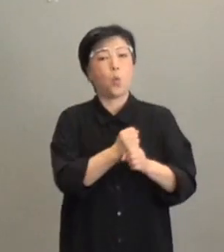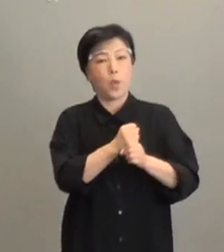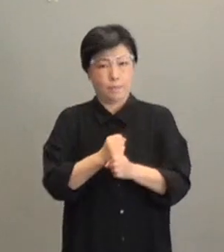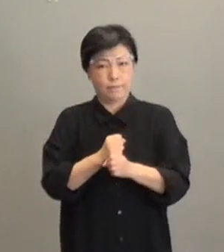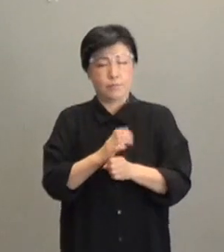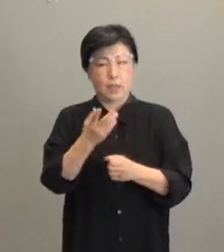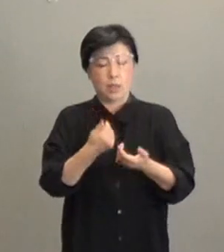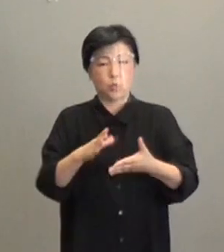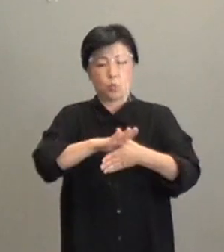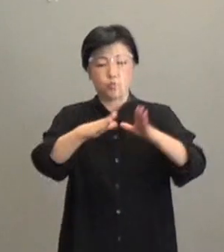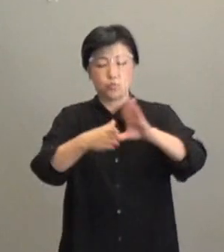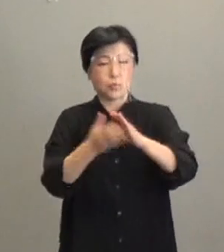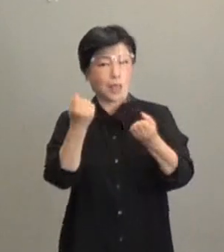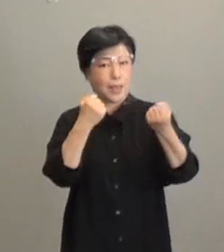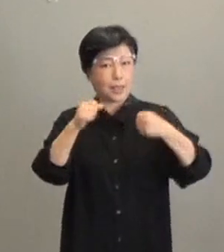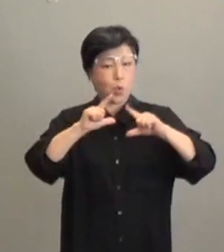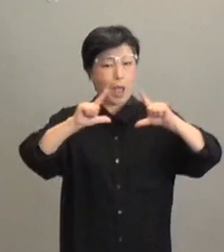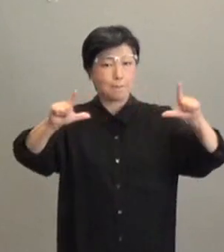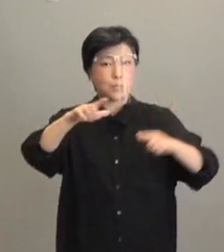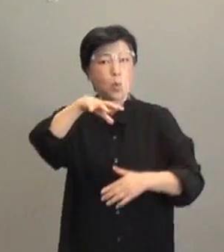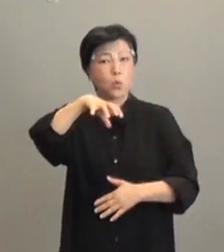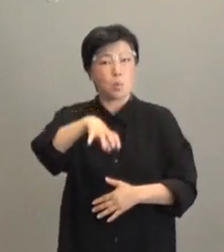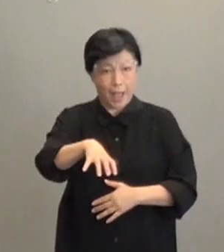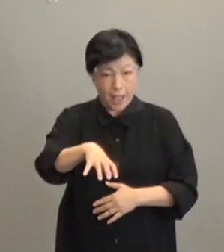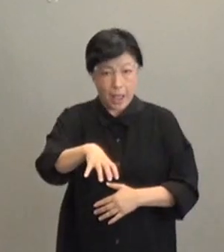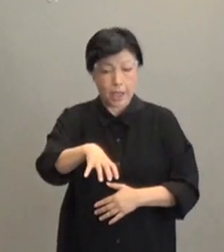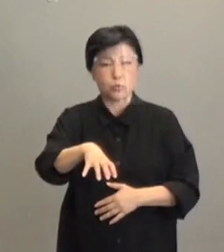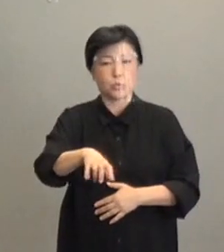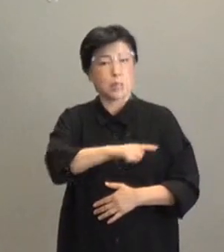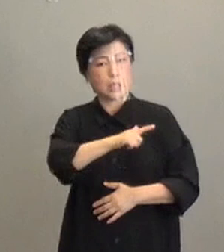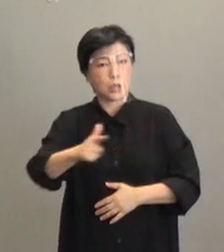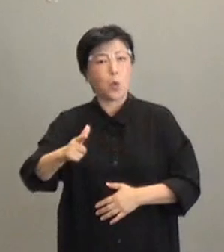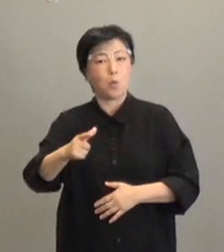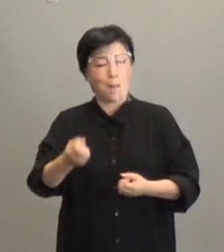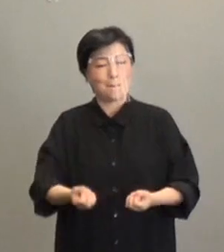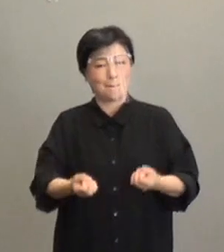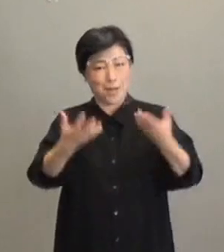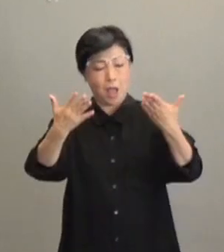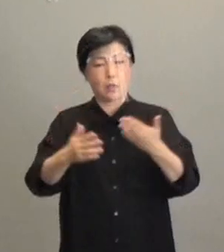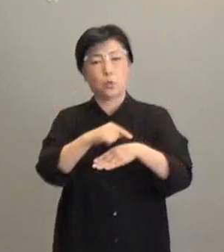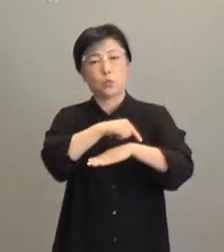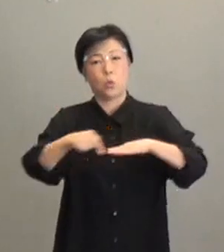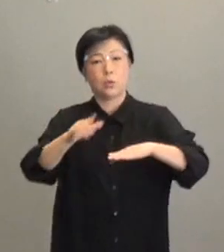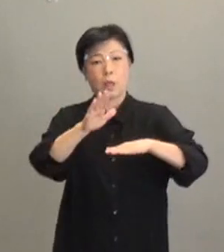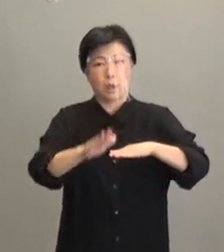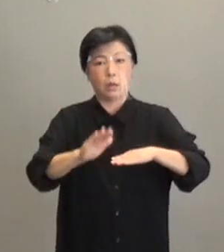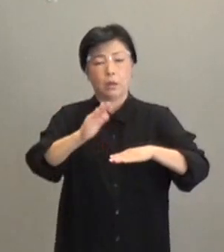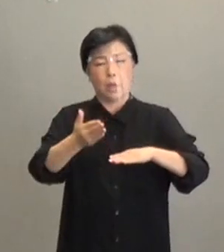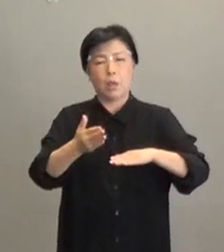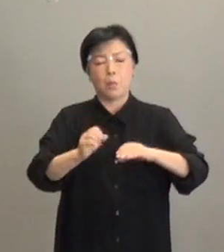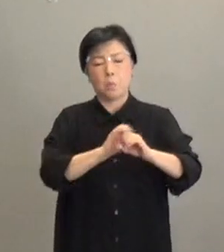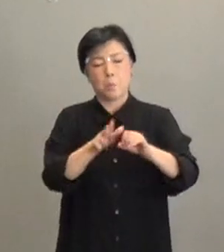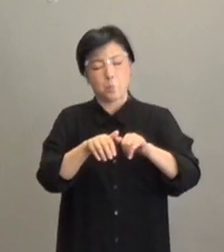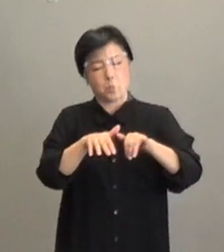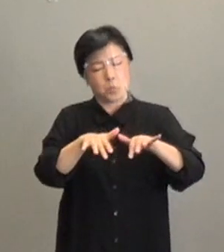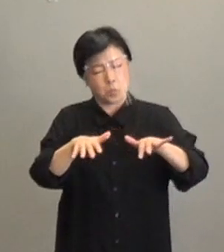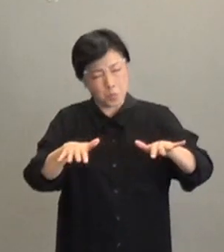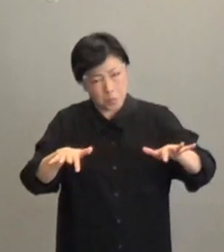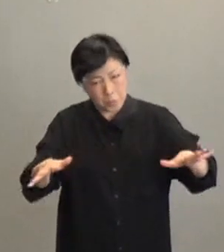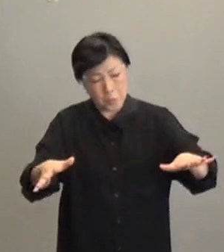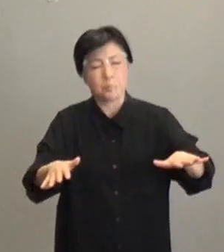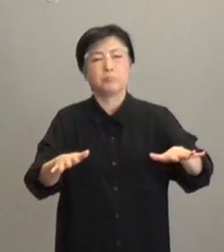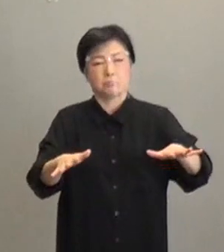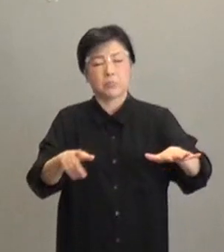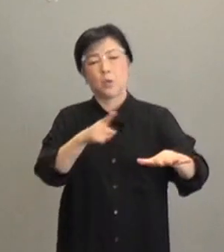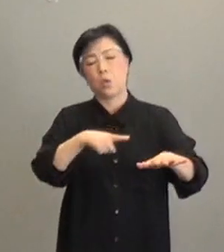体の文化芸術の発表の場としてセレブレーション等を予定をしておりましたが、新型コロナウイルス感染拡大の影響